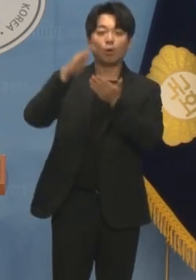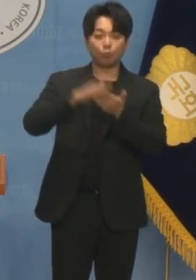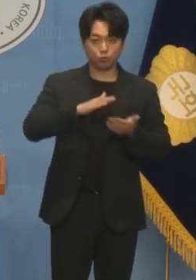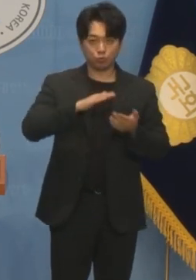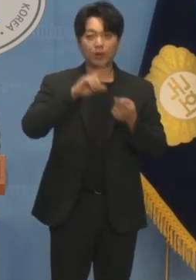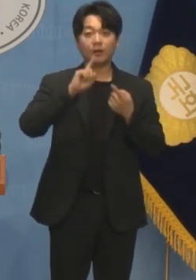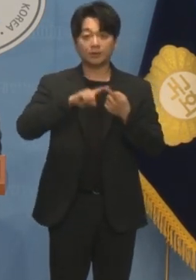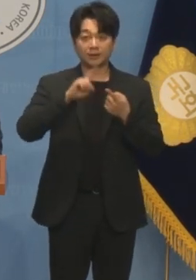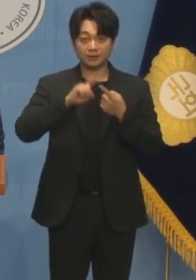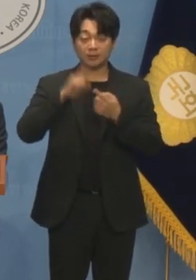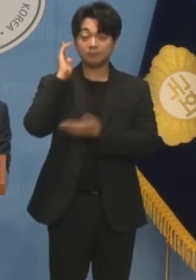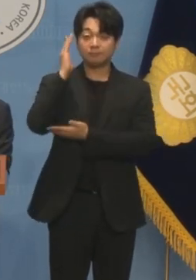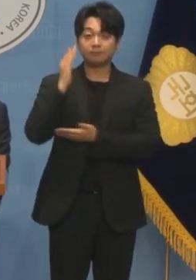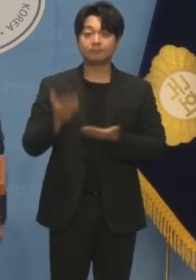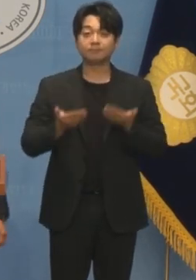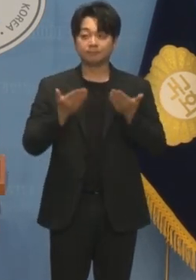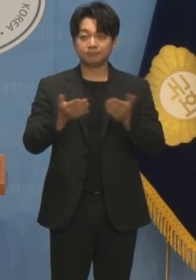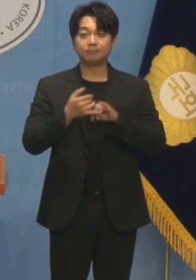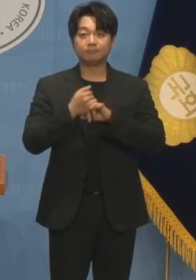당선자들께서 기자회견을 하겠습니다.